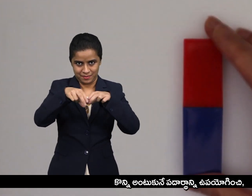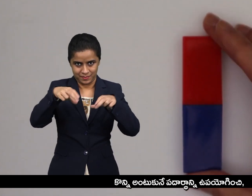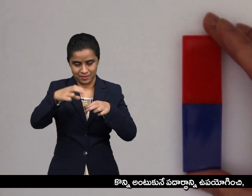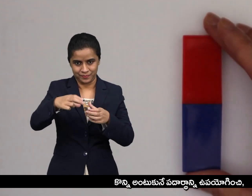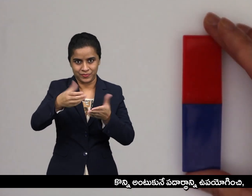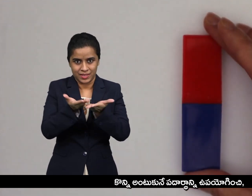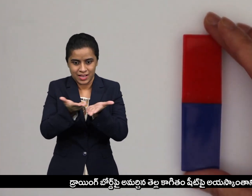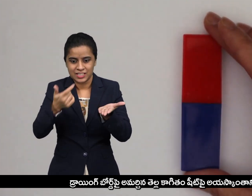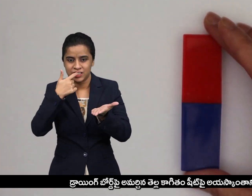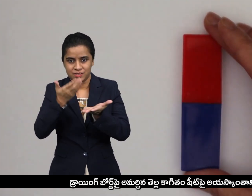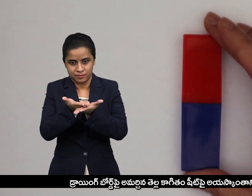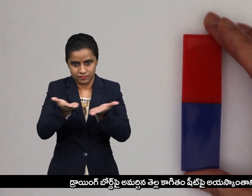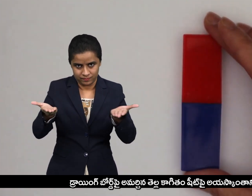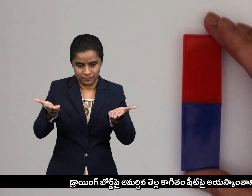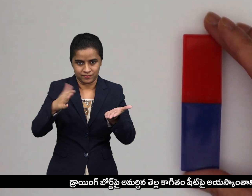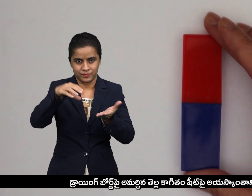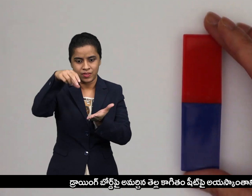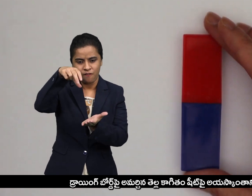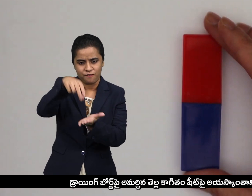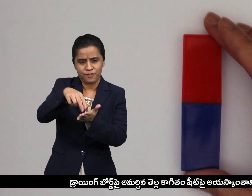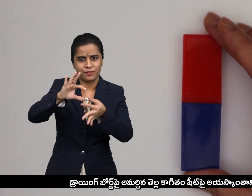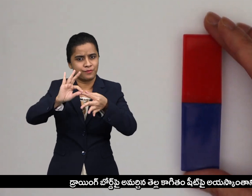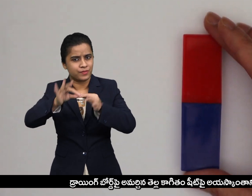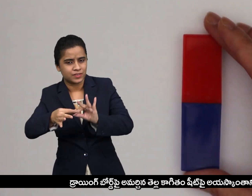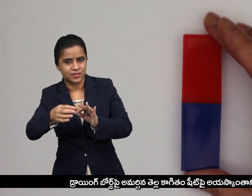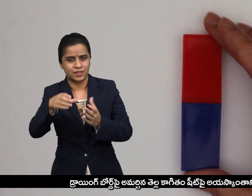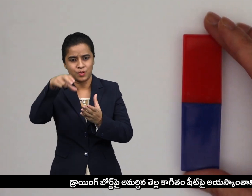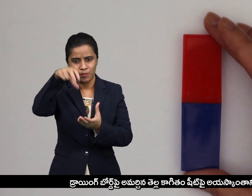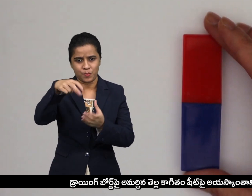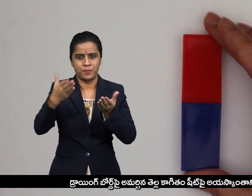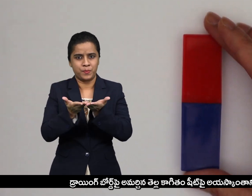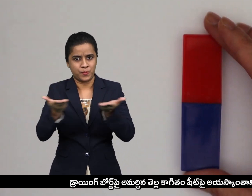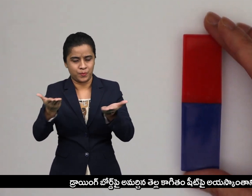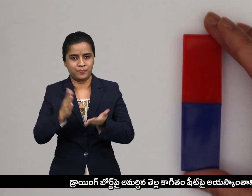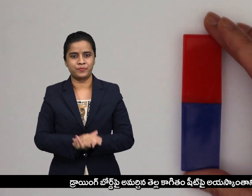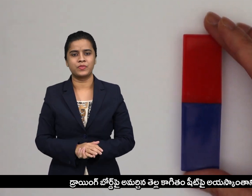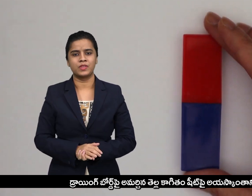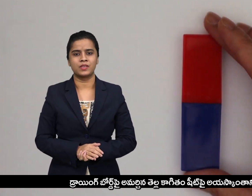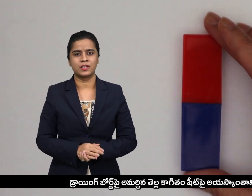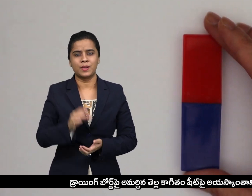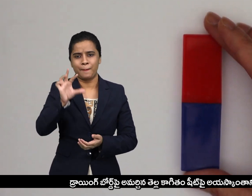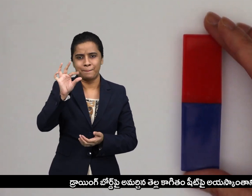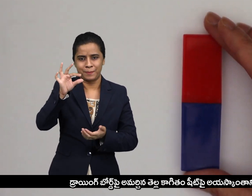ఉపయోగించి డ్రాయింగ్ బోర్డుపై అమర్చిన తెల్ల కాగితం షీట్పై అయస్కాంతాన్ని ఉంచండి.